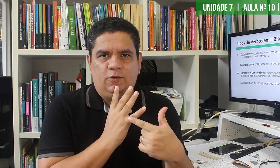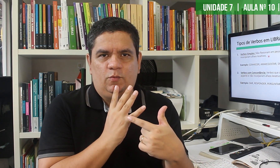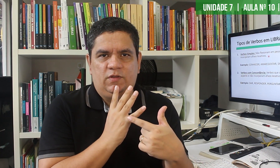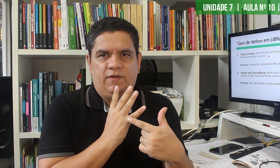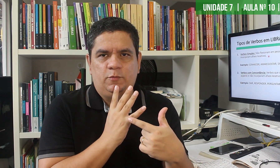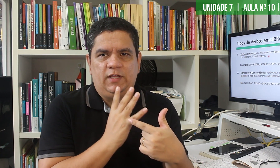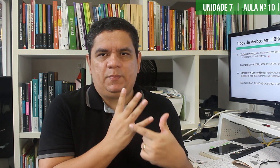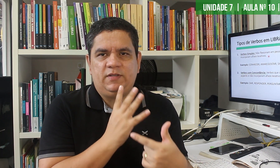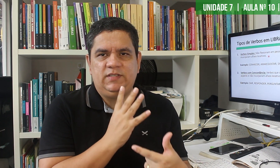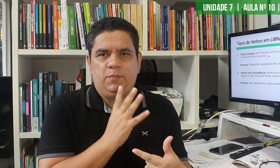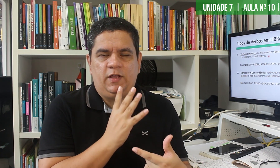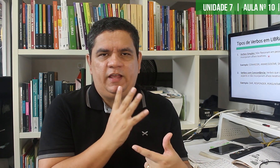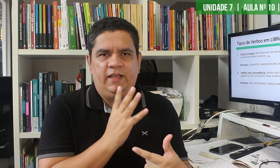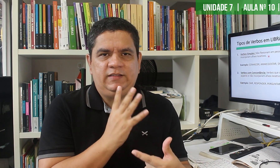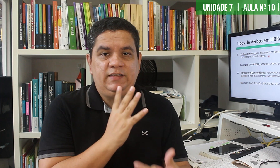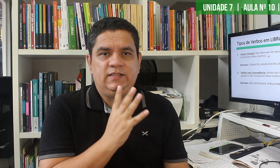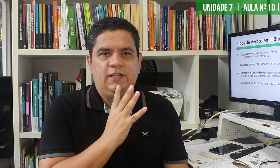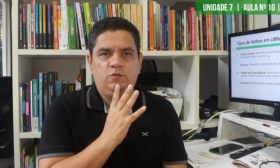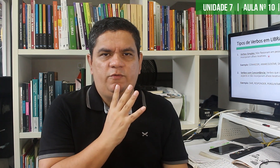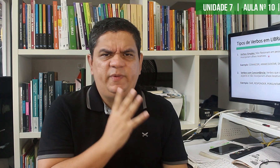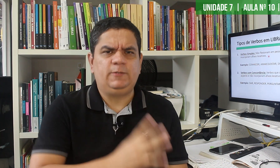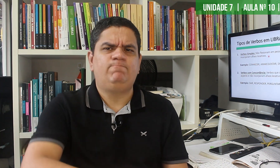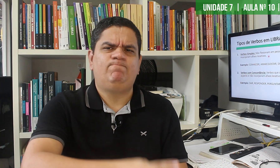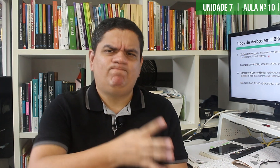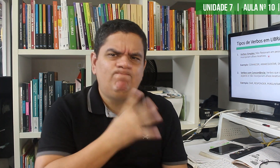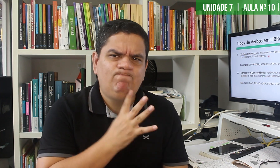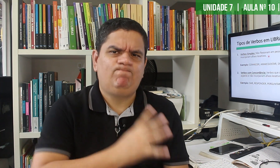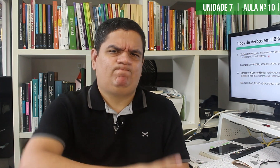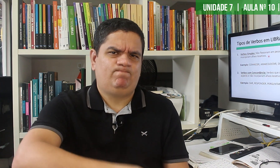O que vai mudar, por exemplo, é a intensidade do movimento,